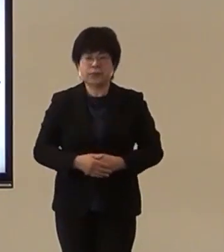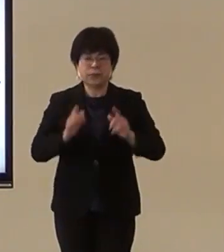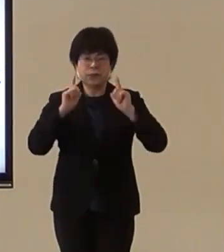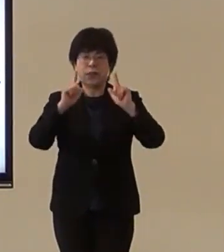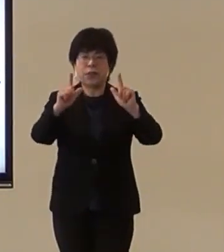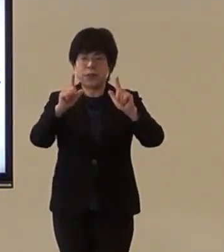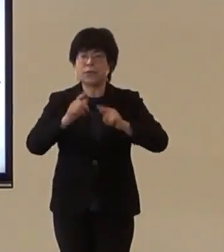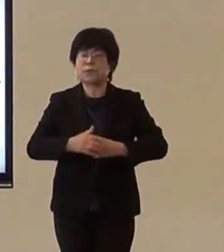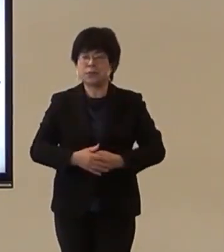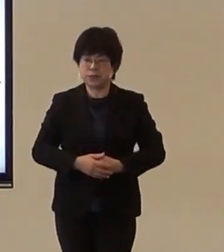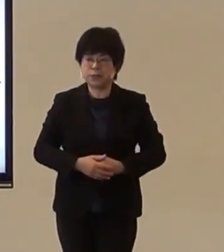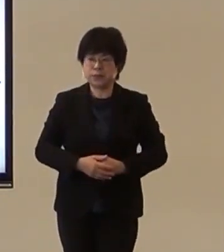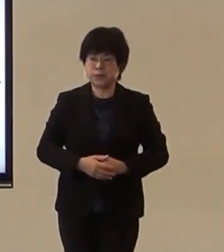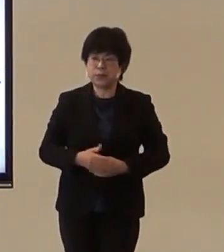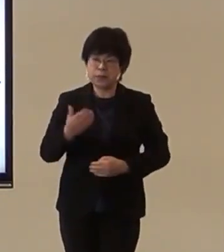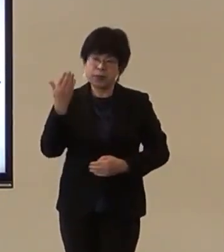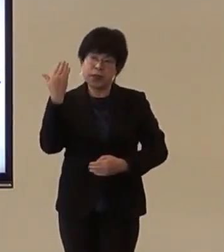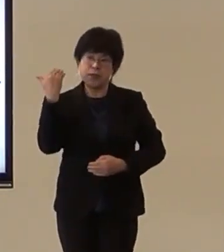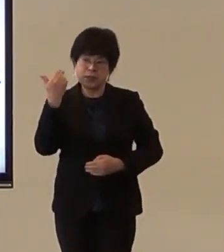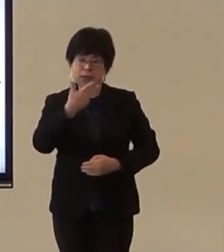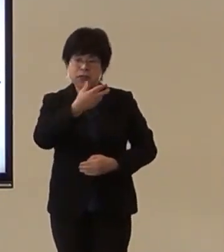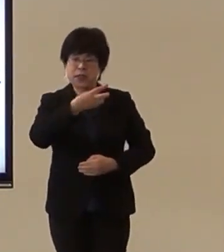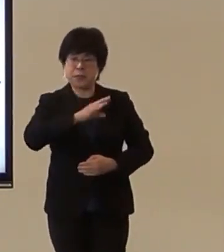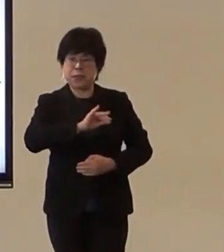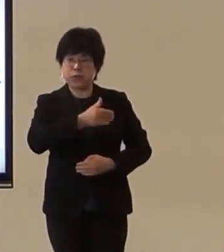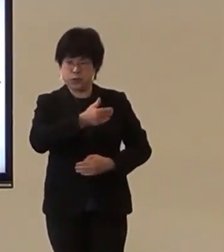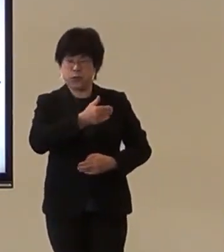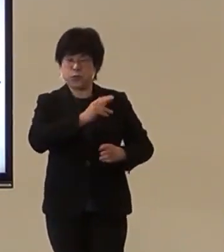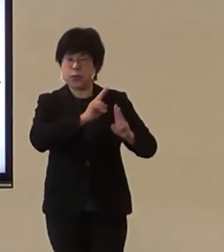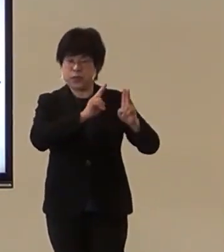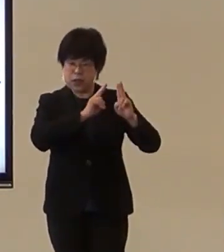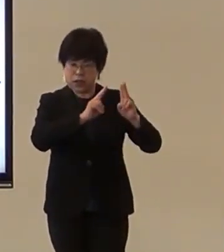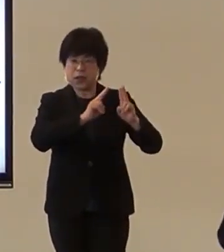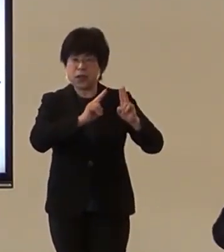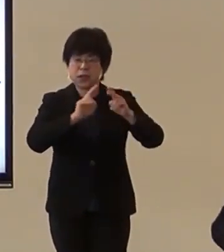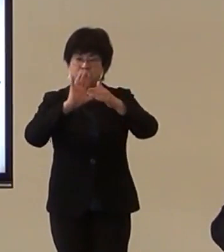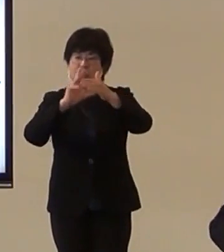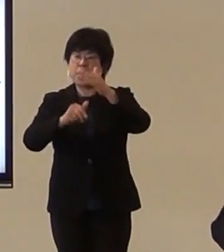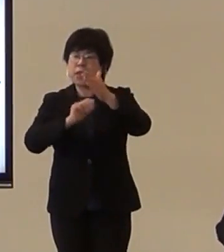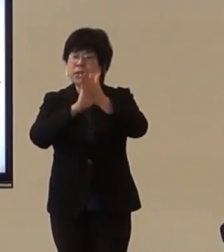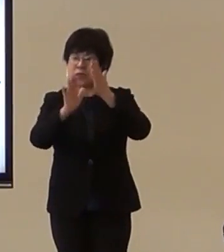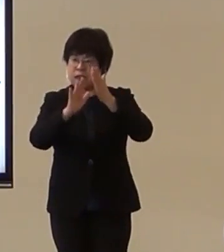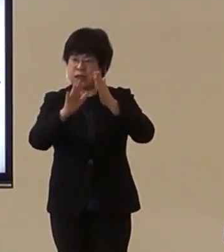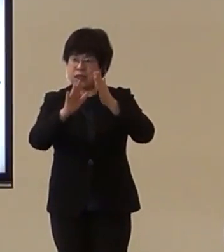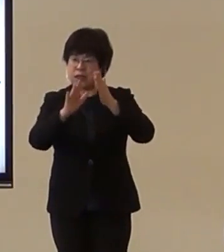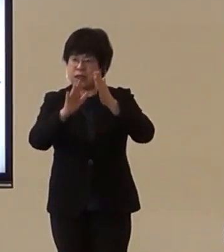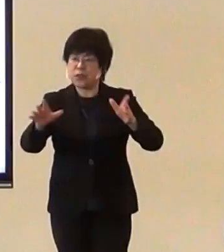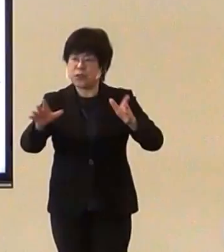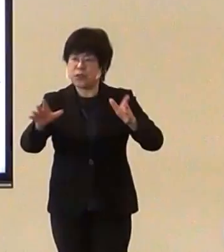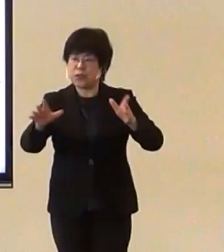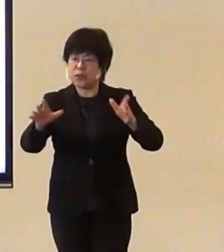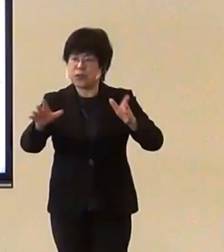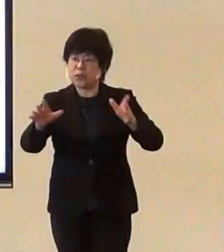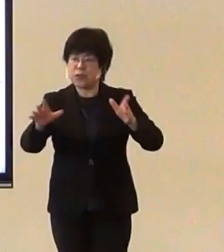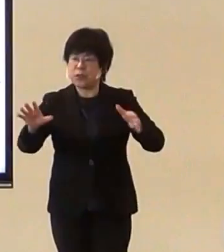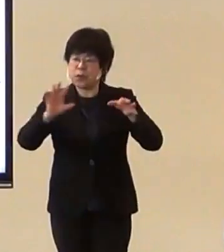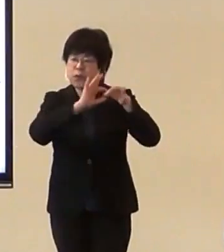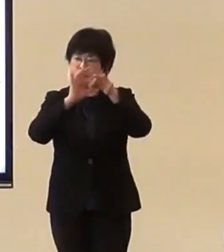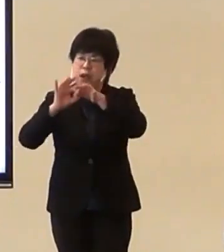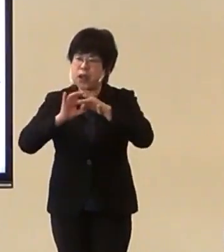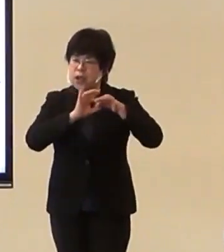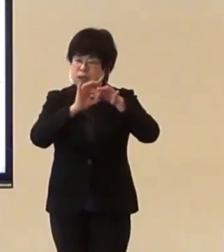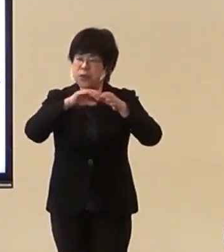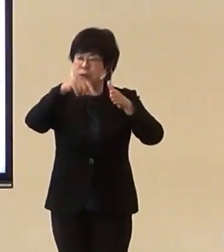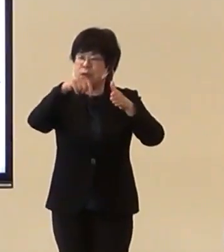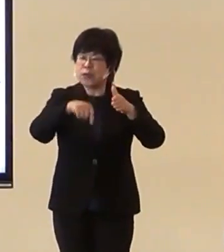先日シミックさんと山梨県の包括連携協定の中でですね、官民連携によるですね、